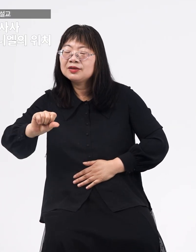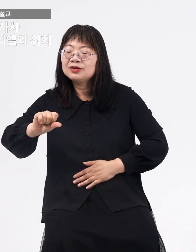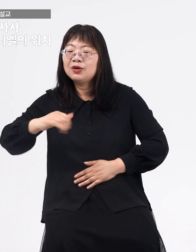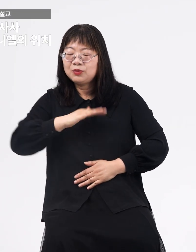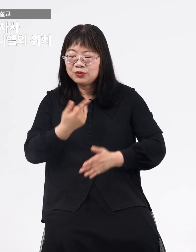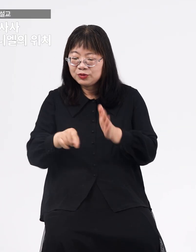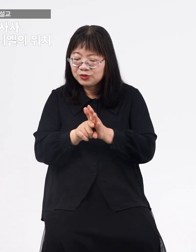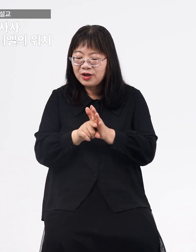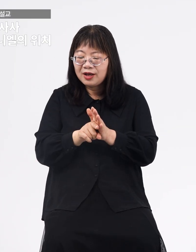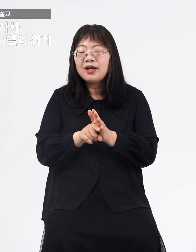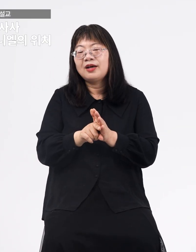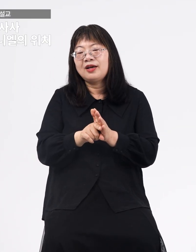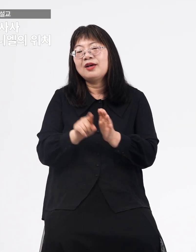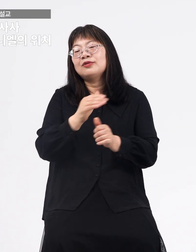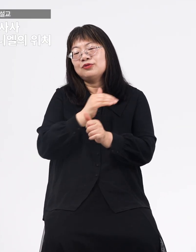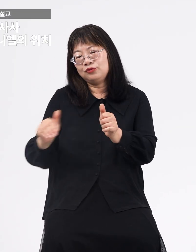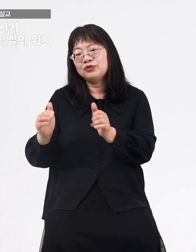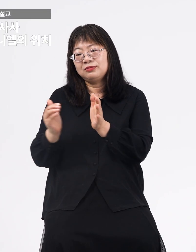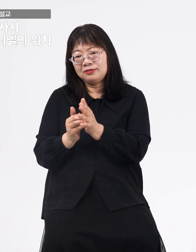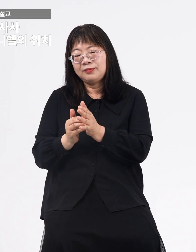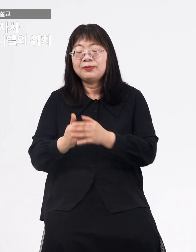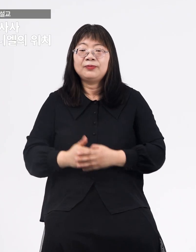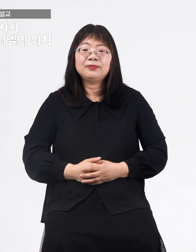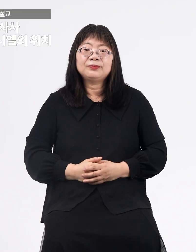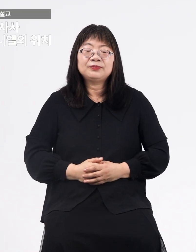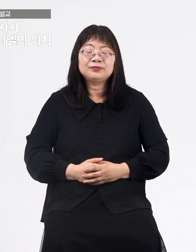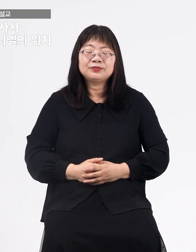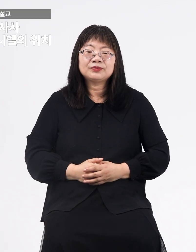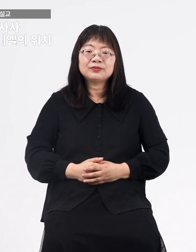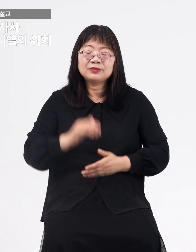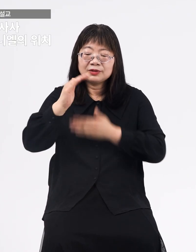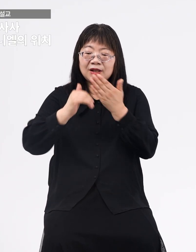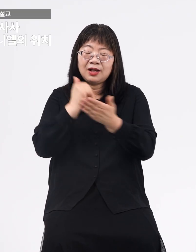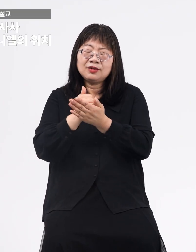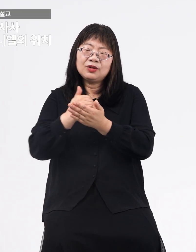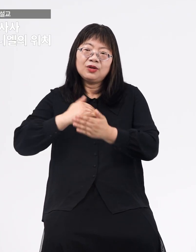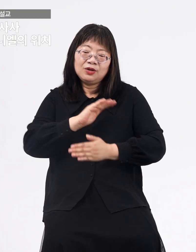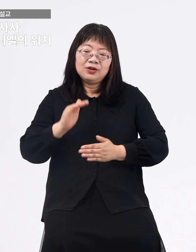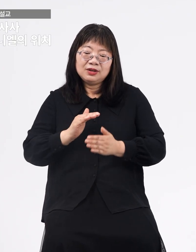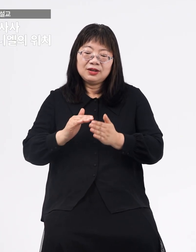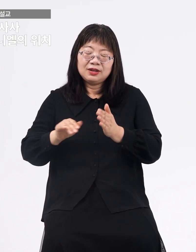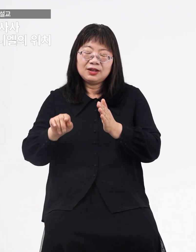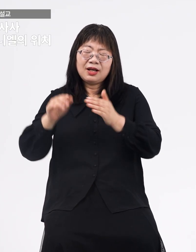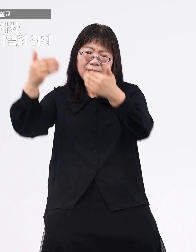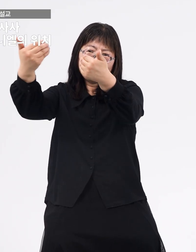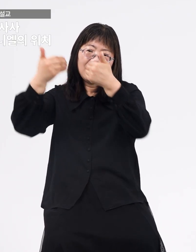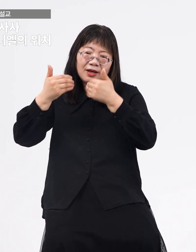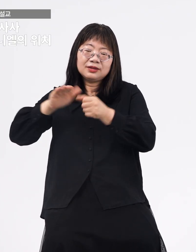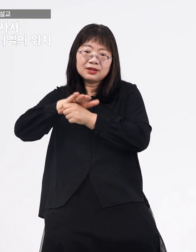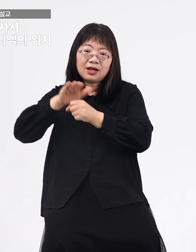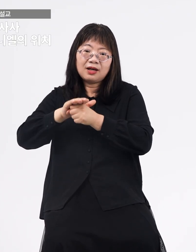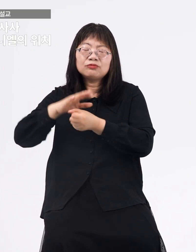아들을 우리를 위해 내어놓으셨습니다. 그러니까 하나님도 우리를 향해서 적당히 하지 않았어요.